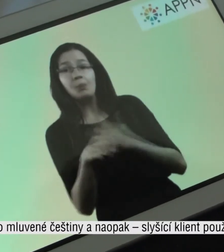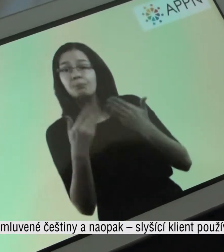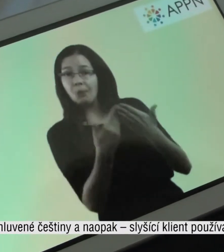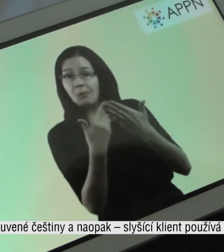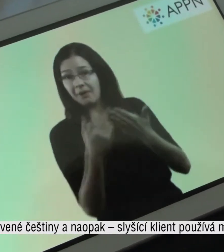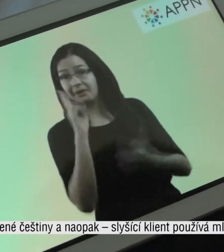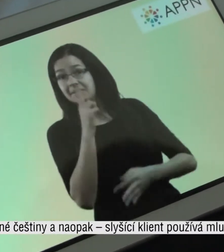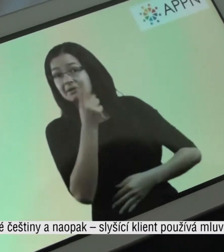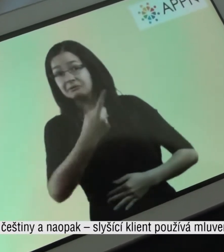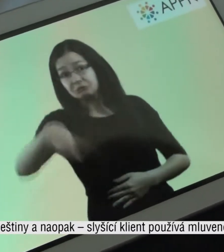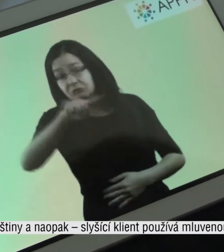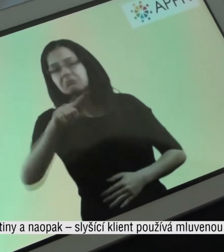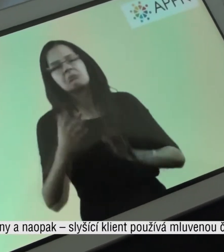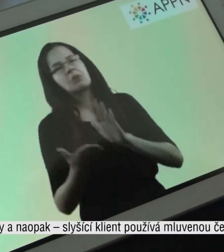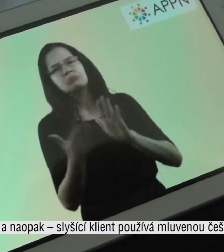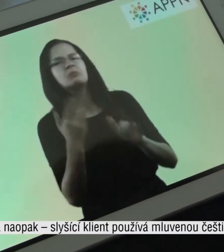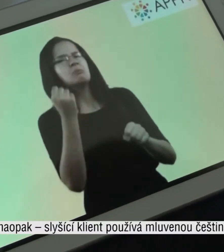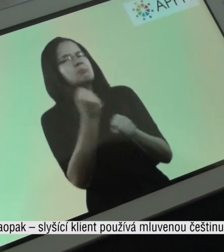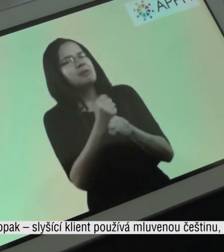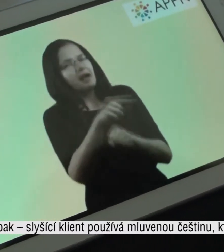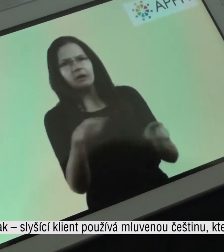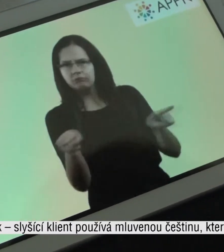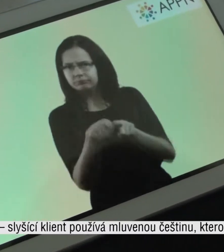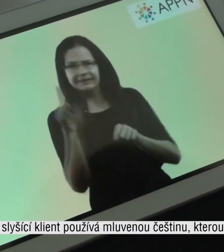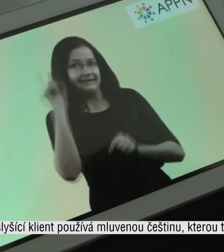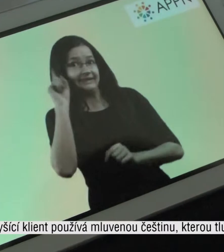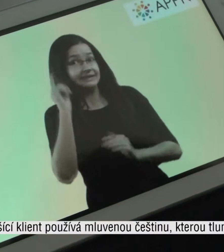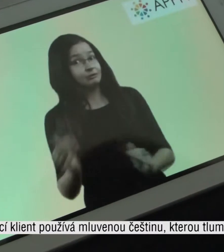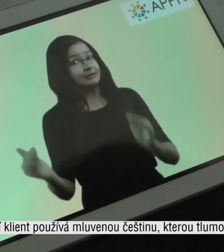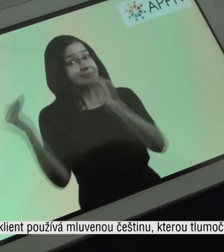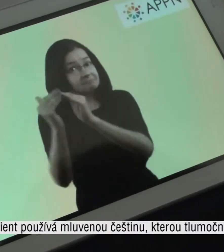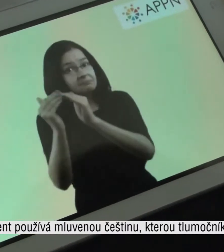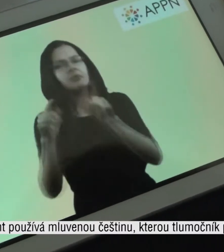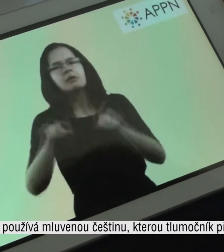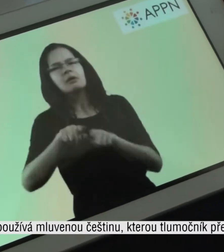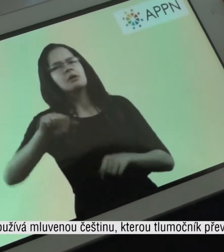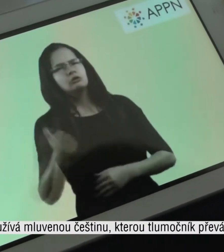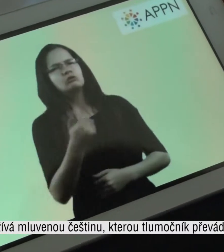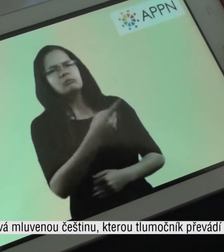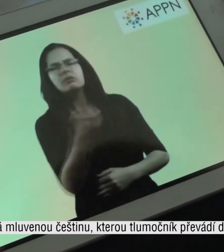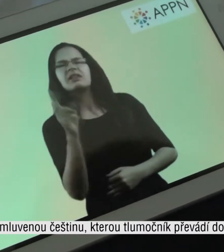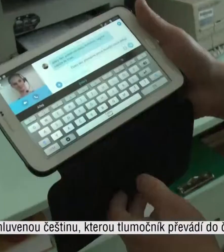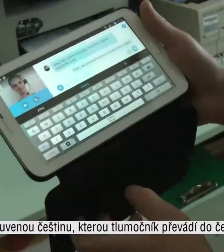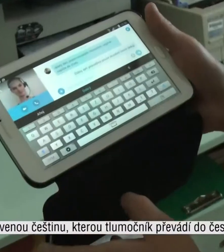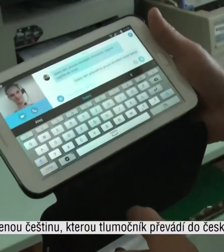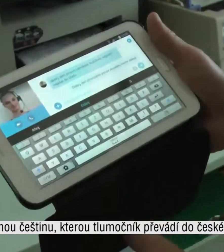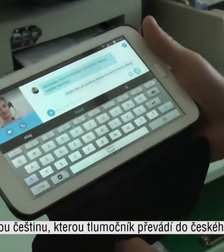telefonu. Neslyšící klient používá český znakový jazyk, který tlumočník převádí do mluvené češtiny, a naopak slyšící klient